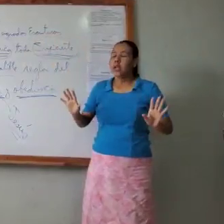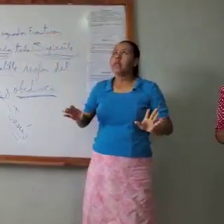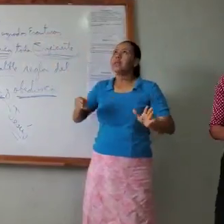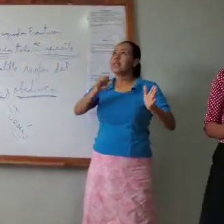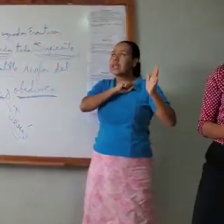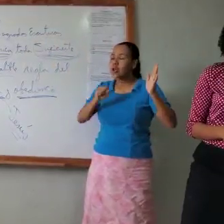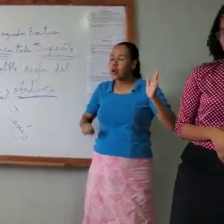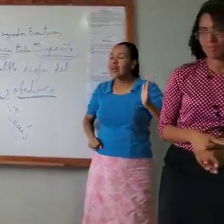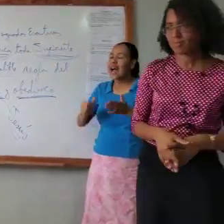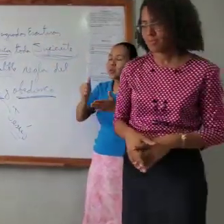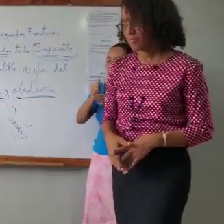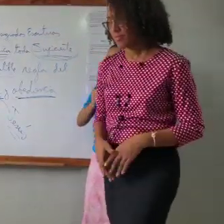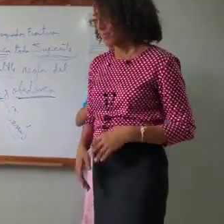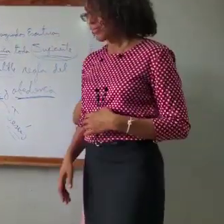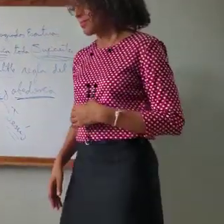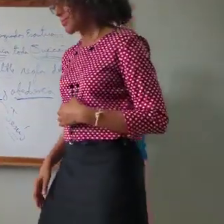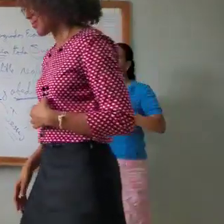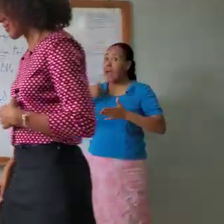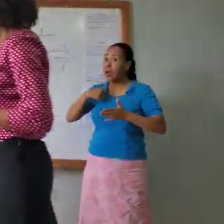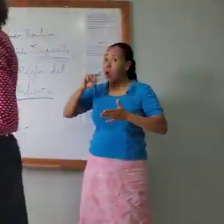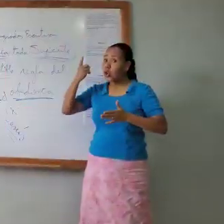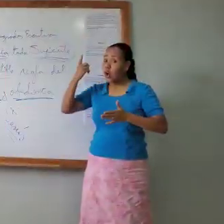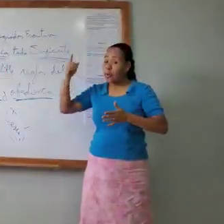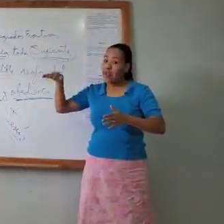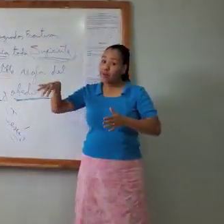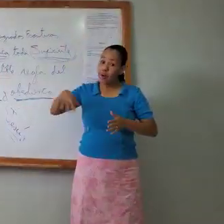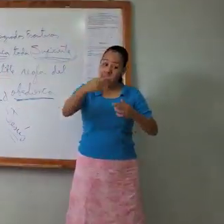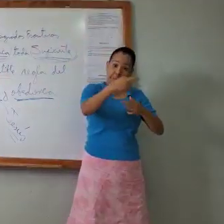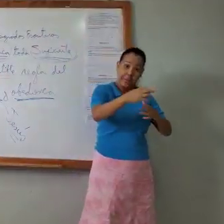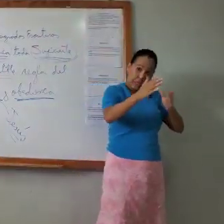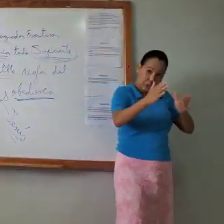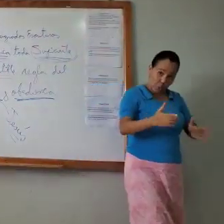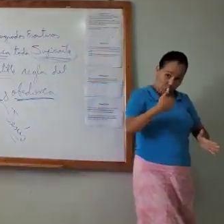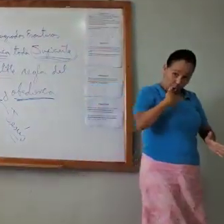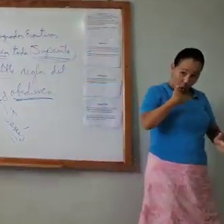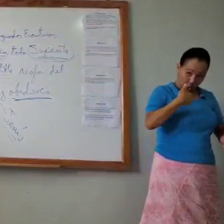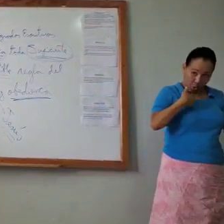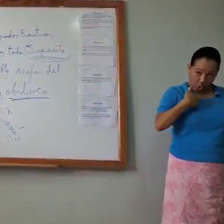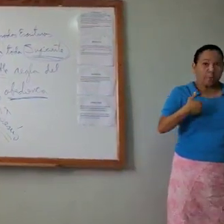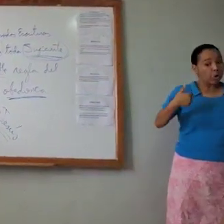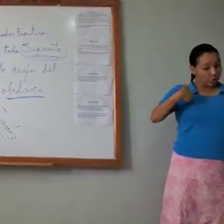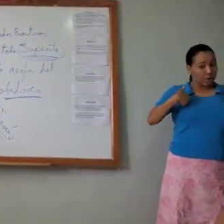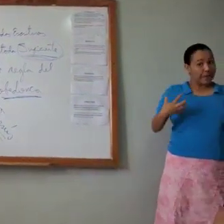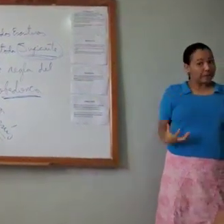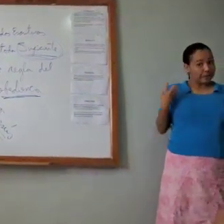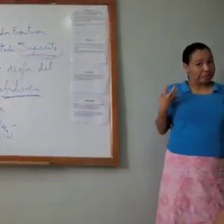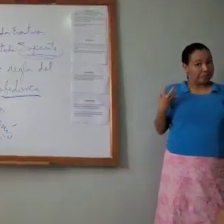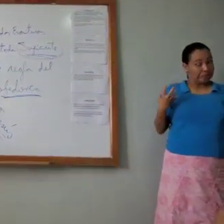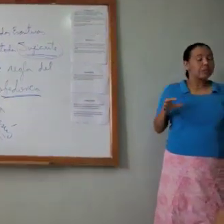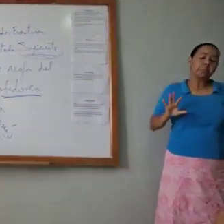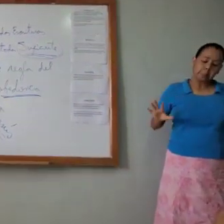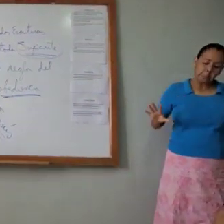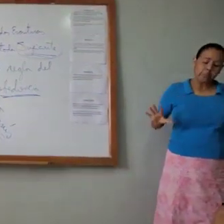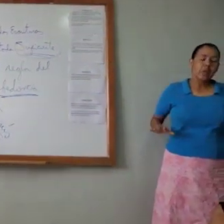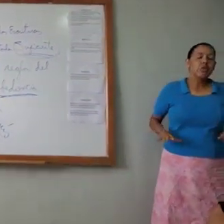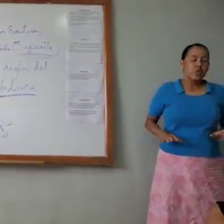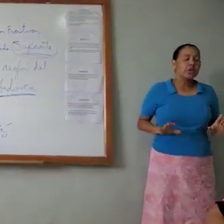Y yo dije, ¡Señor, ayúdame! Primero, yo me fui a mi habitación, yo, porque yo sabía que yo estaba ahí.